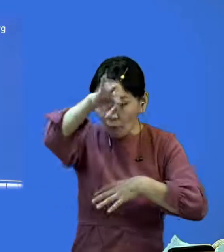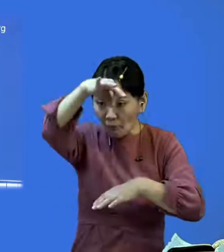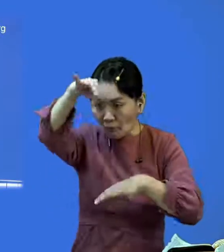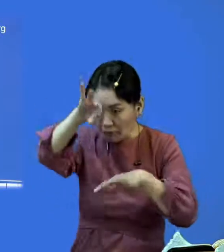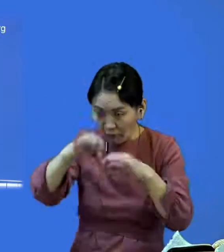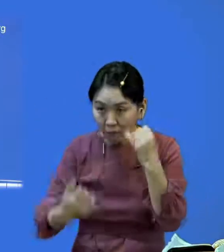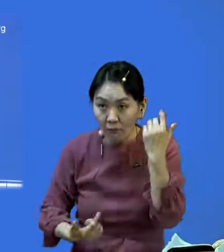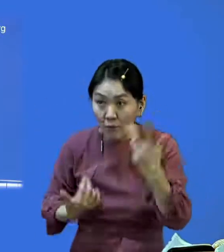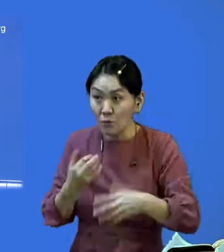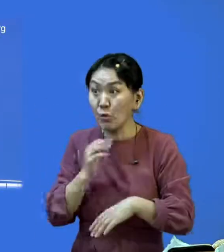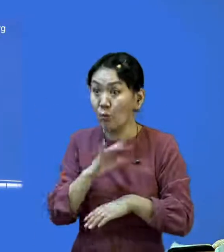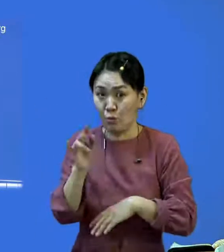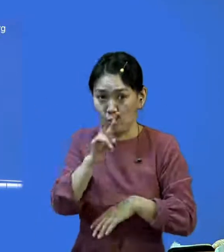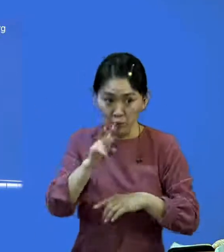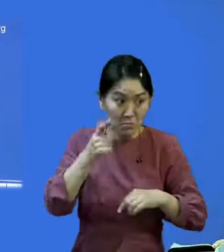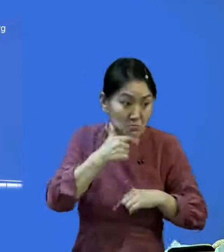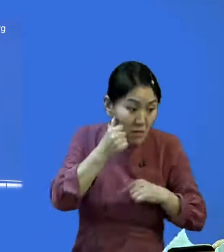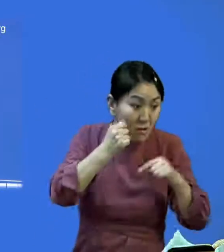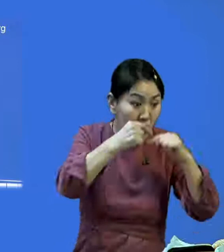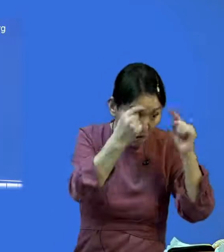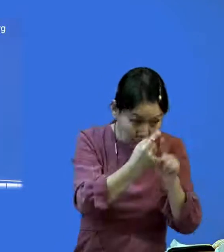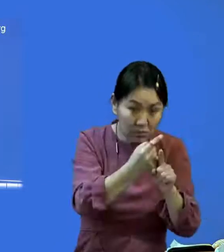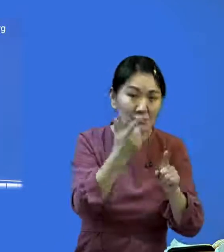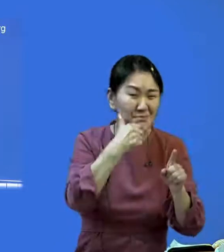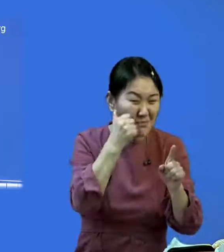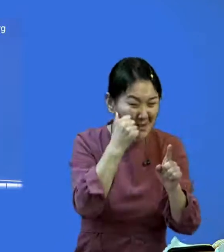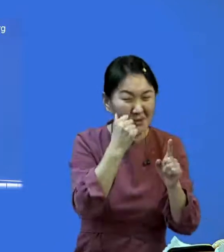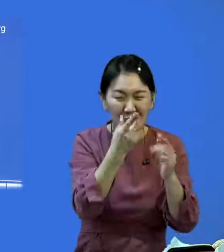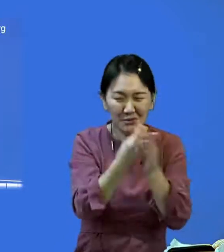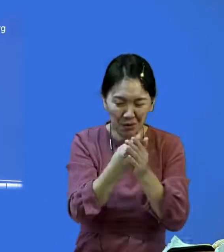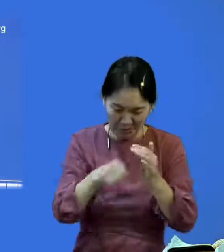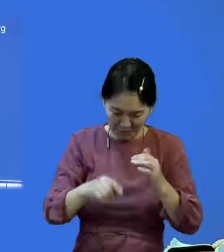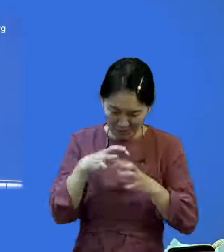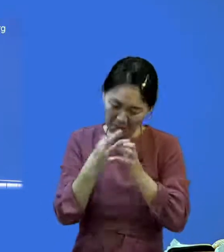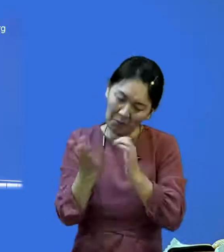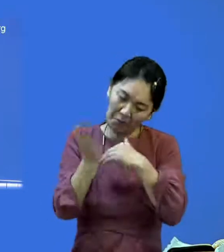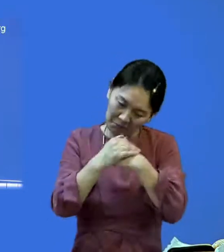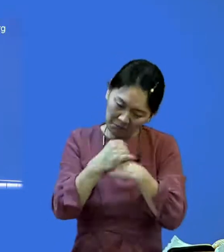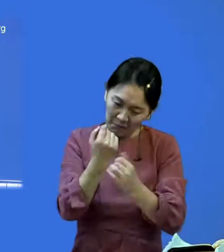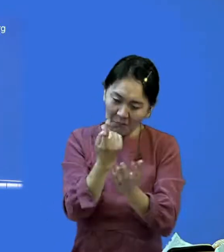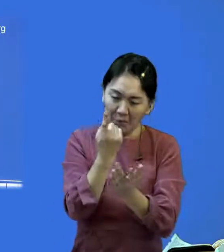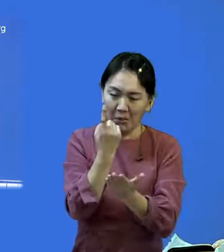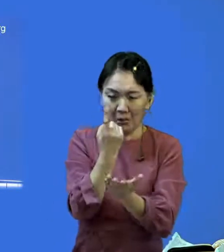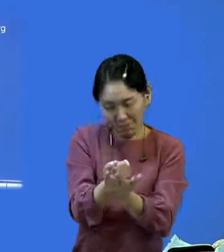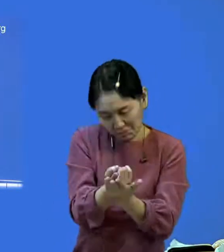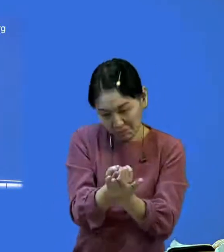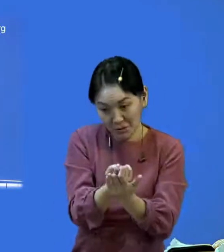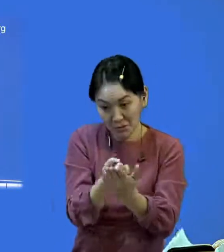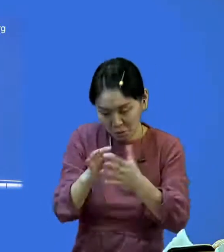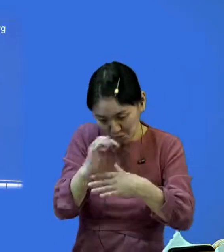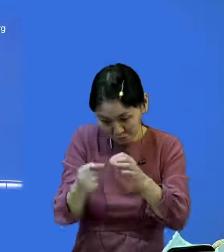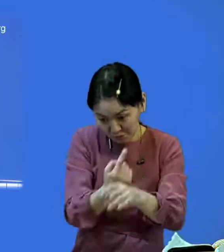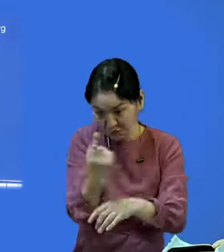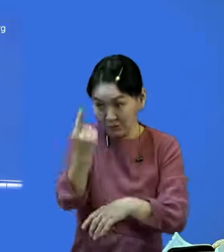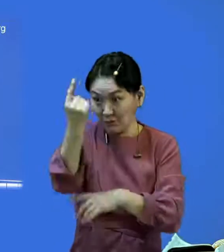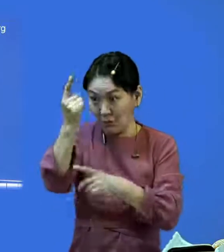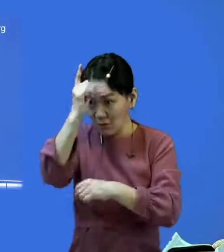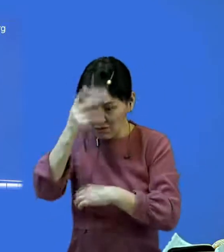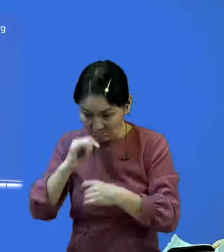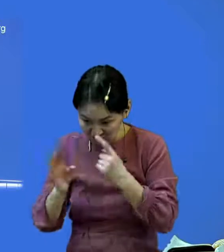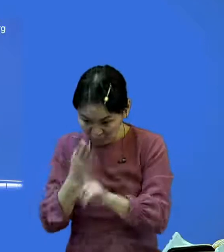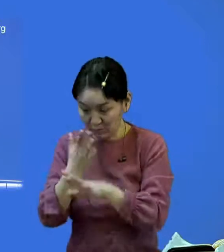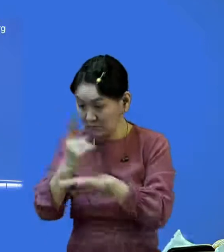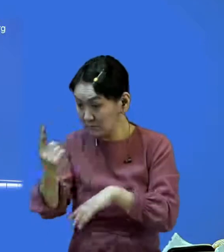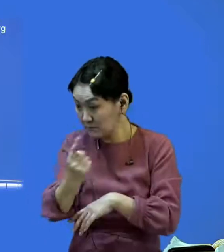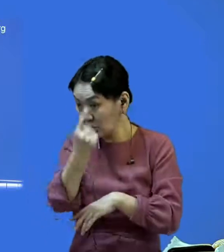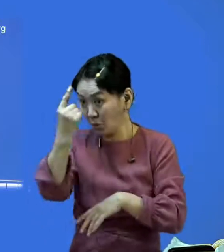хийсэн учраас махуудыг нь гүртэл дахин амьдруулад тийм ээ. Матай 10:28 дээрээс харуул махуудыг